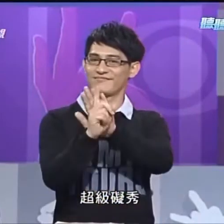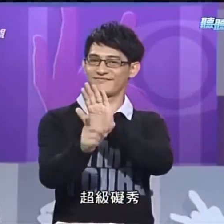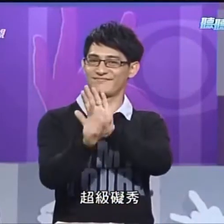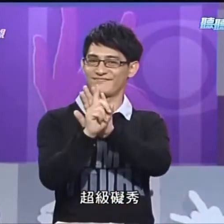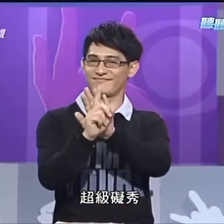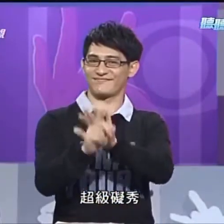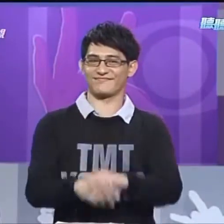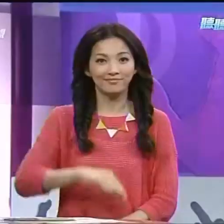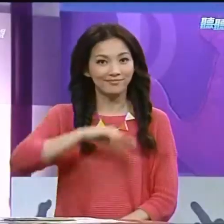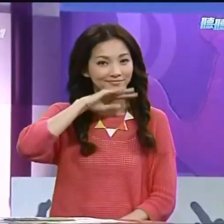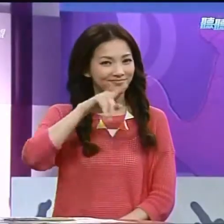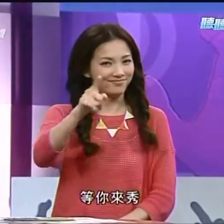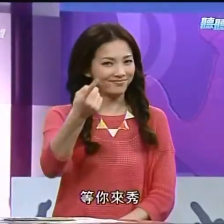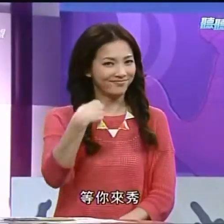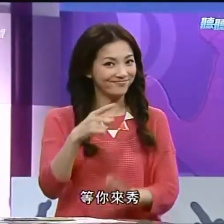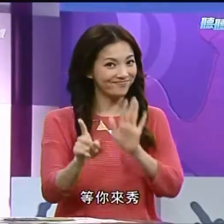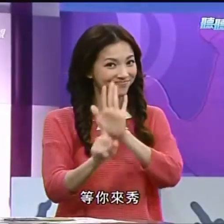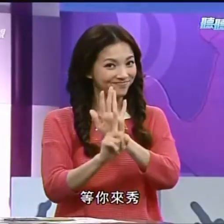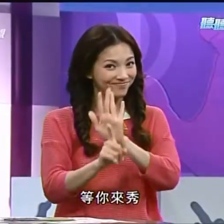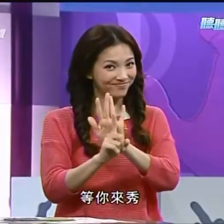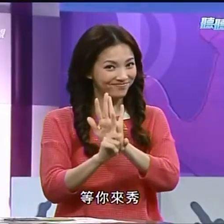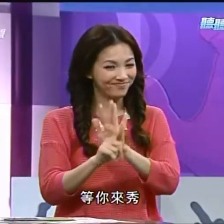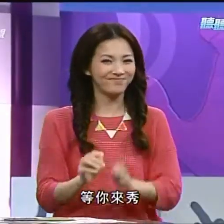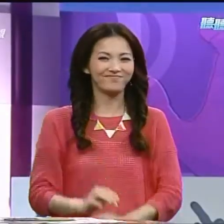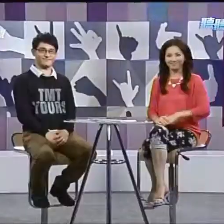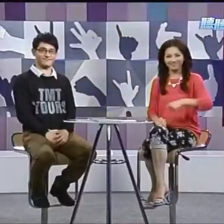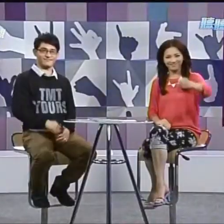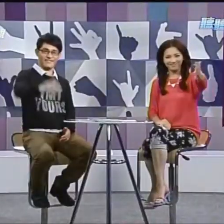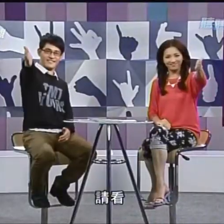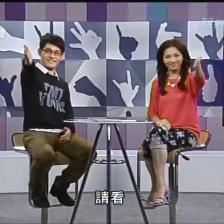秀， 等你来秀，请看。